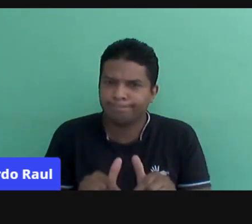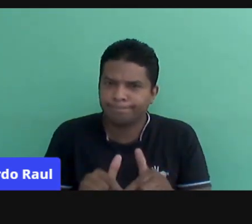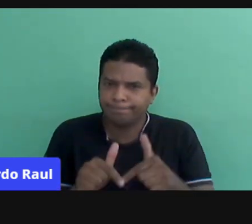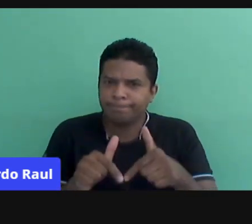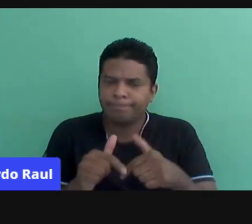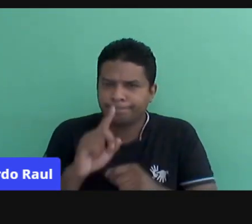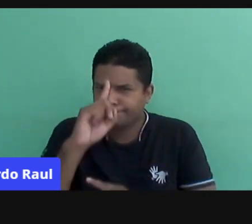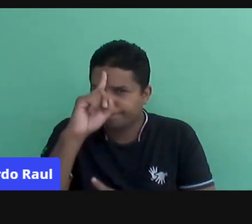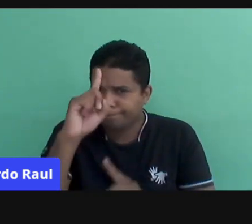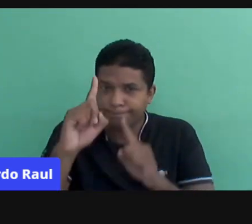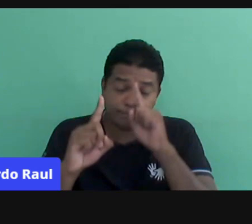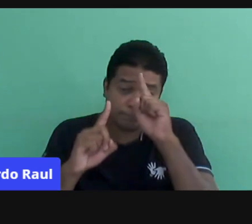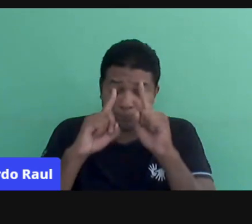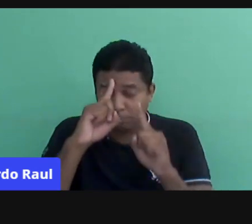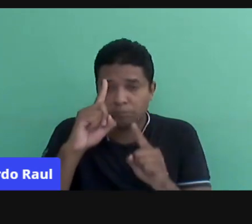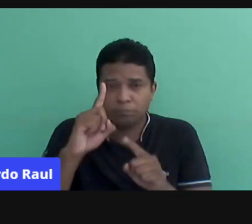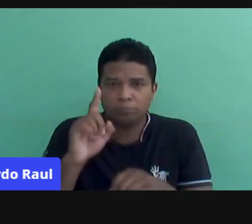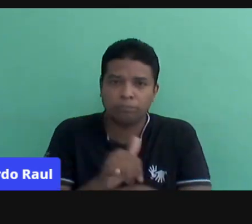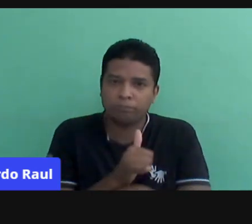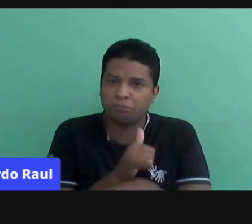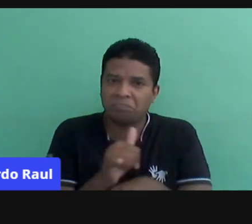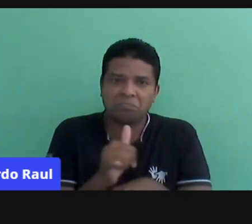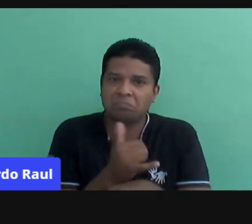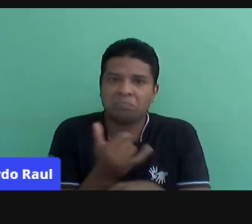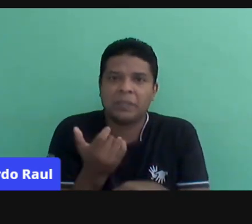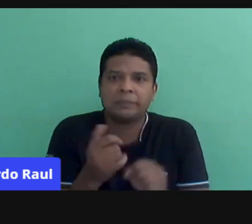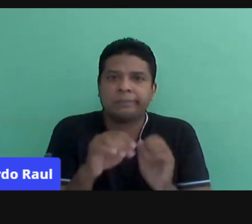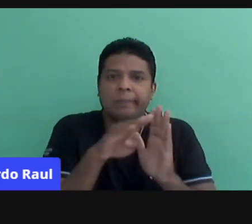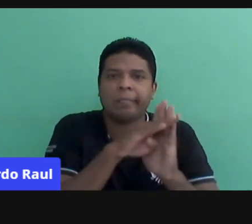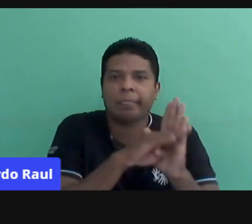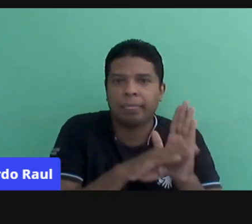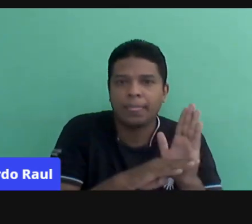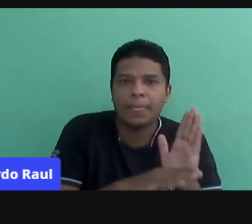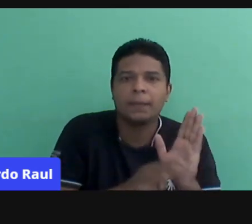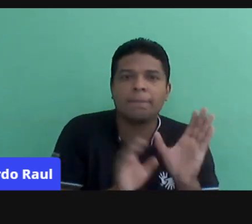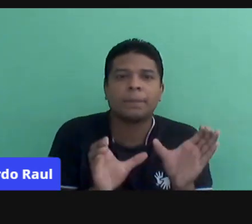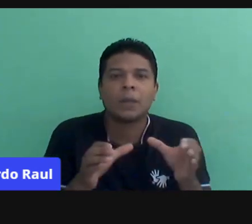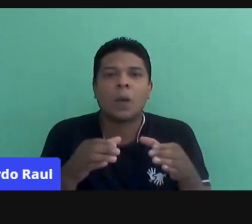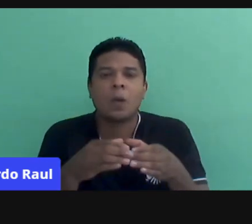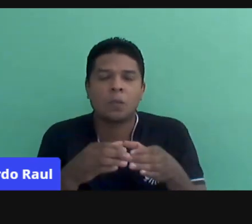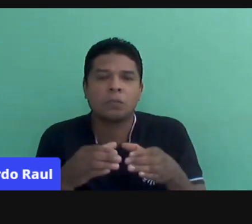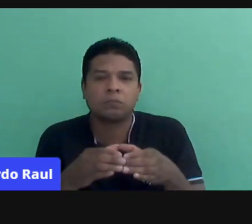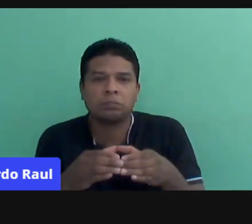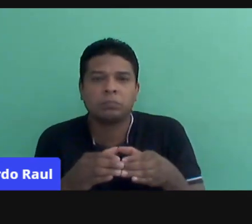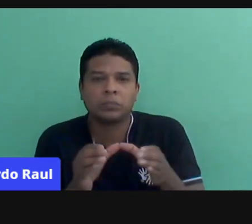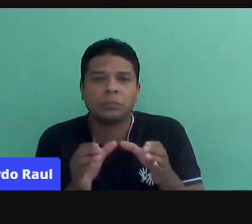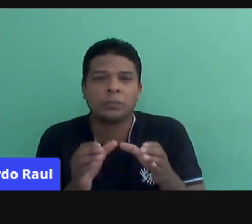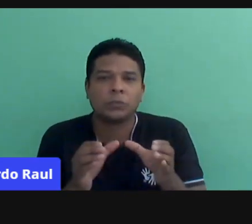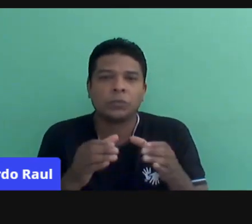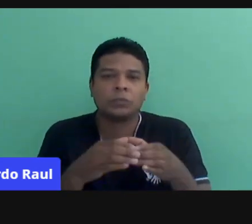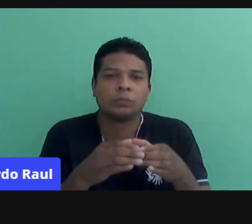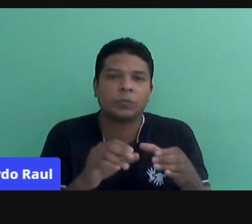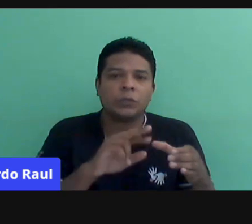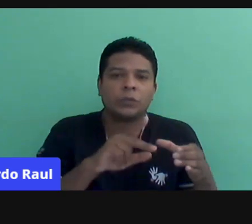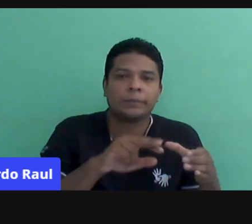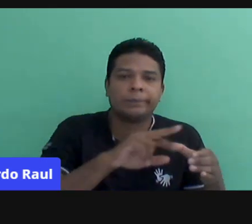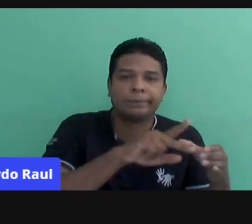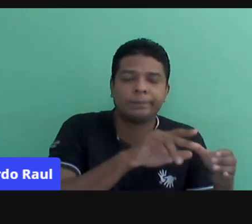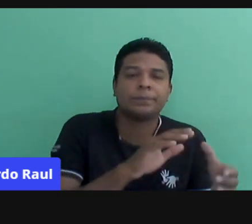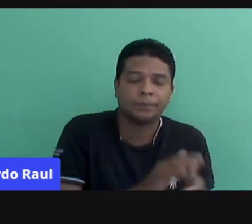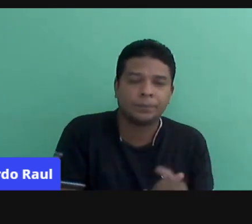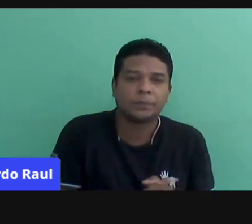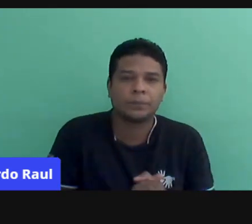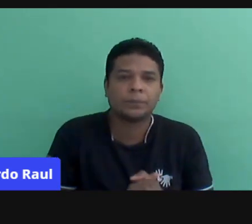né? Crie a sua. E porque não tem receitas, né? Porque para o meu grupo, de repente, vai funcionar uma forma. A todo momento, a